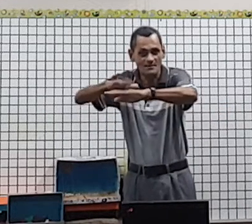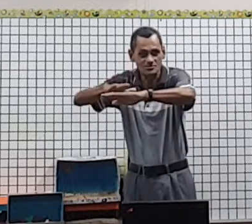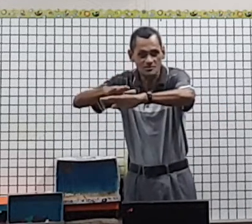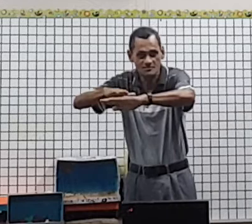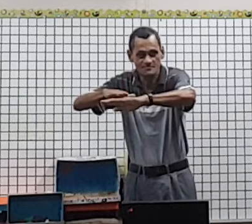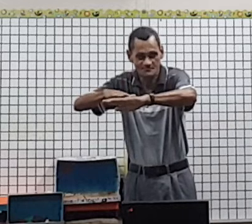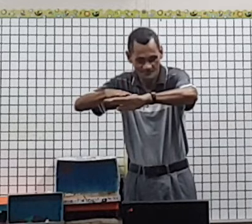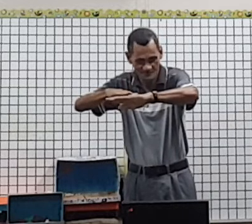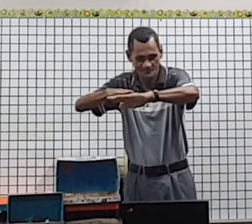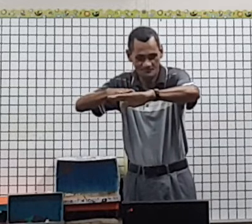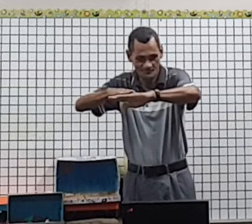Advertir. Advertir.